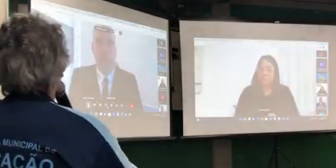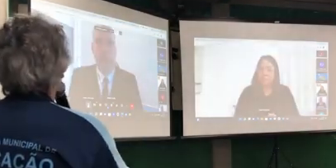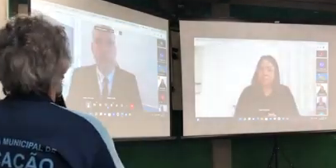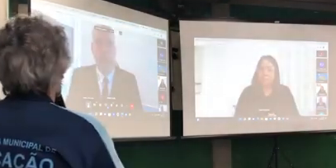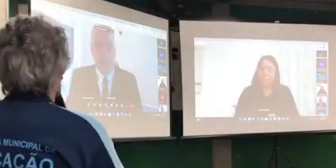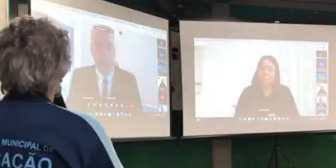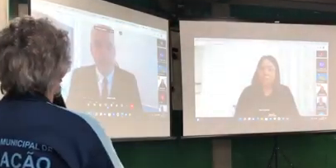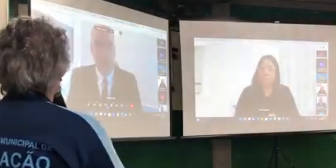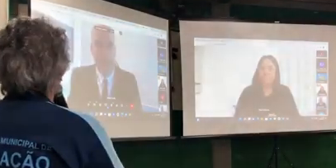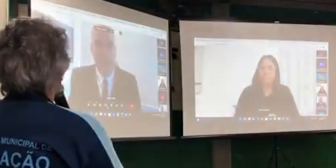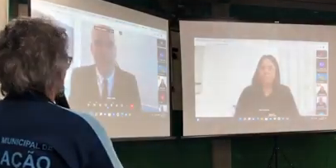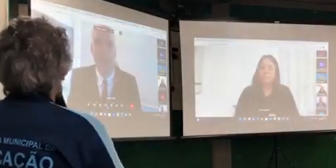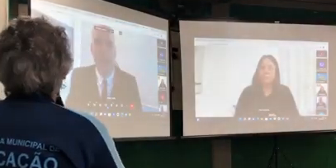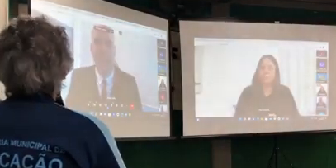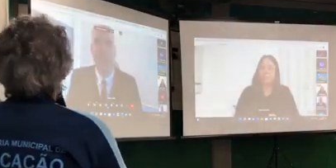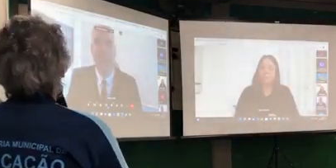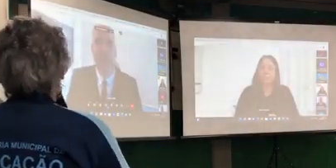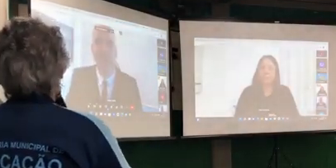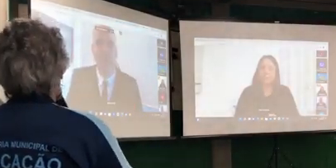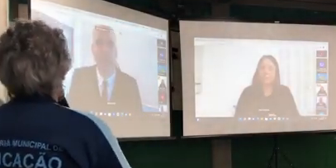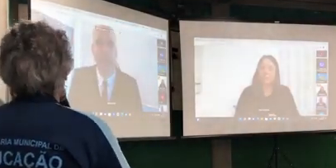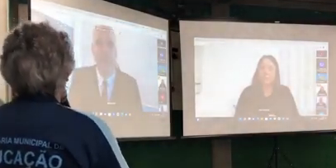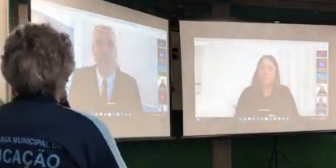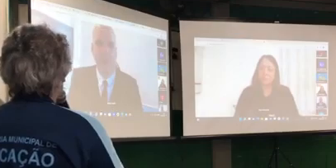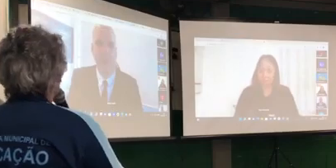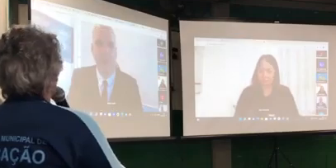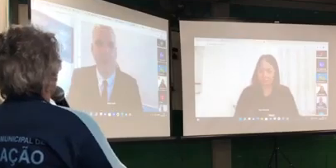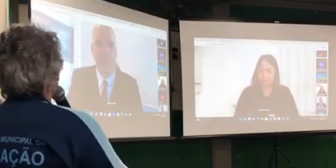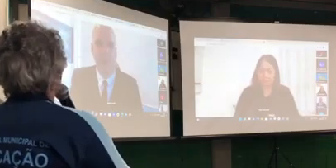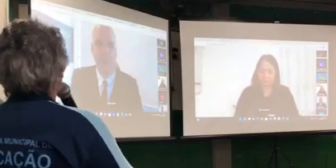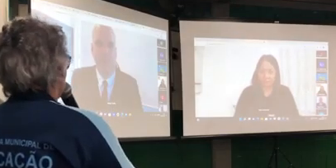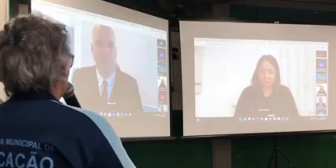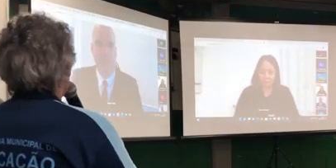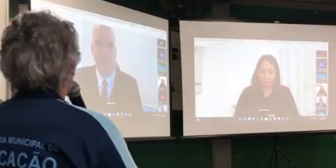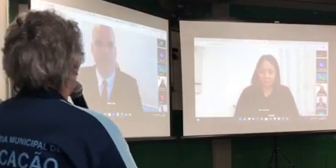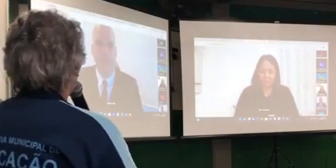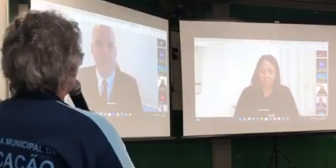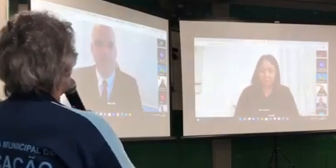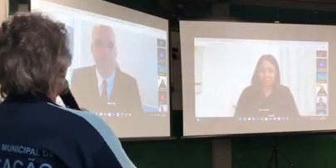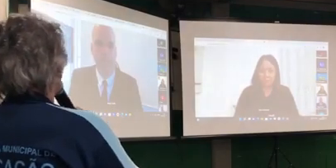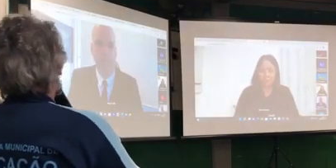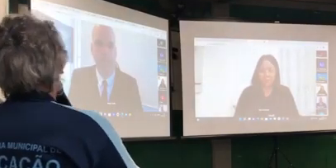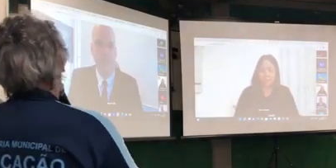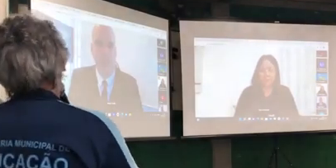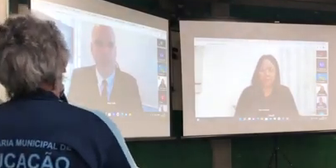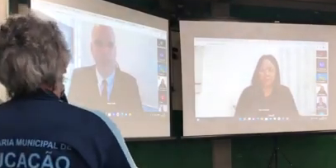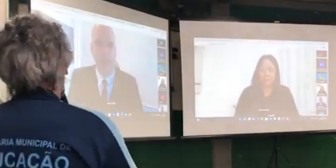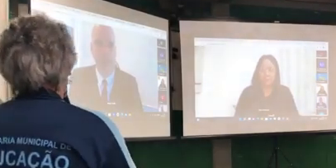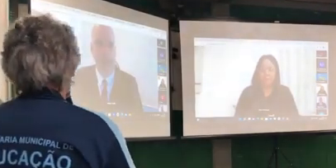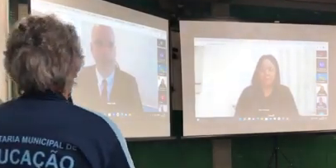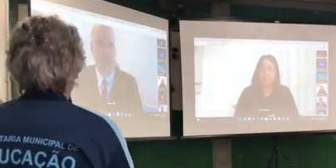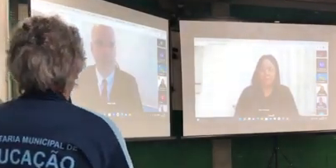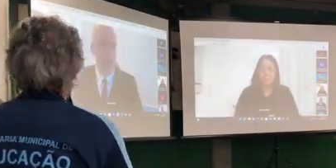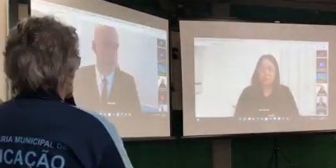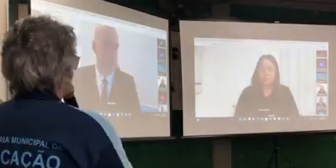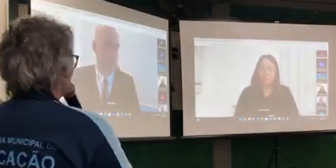da nossa equipe, né, do seminário, já é convidado desde sempre. Se